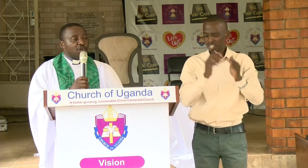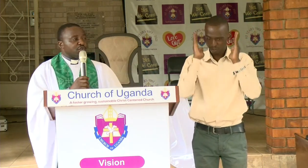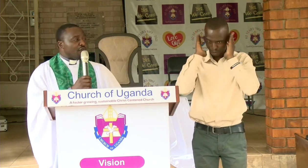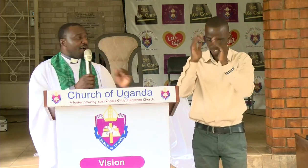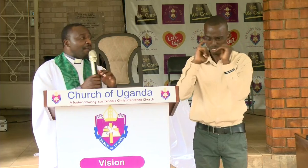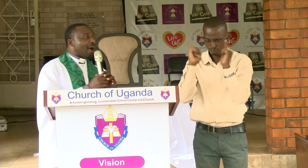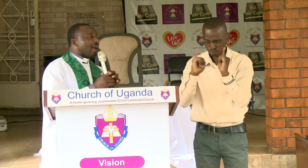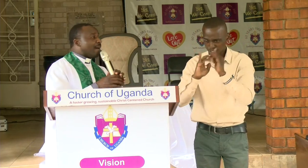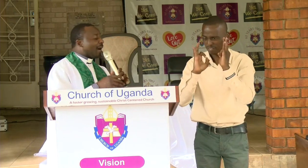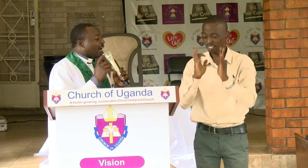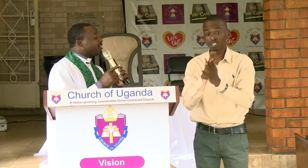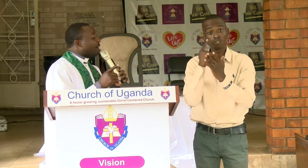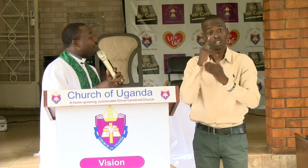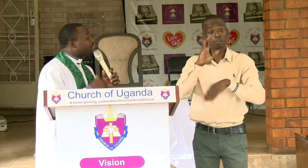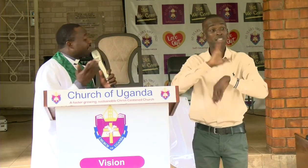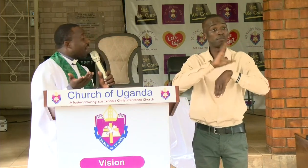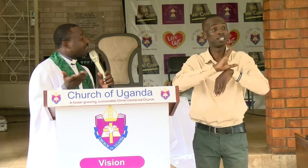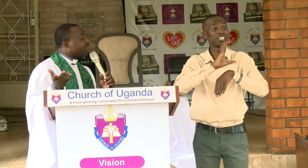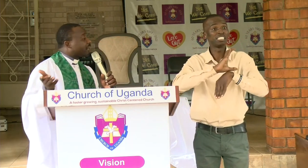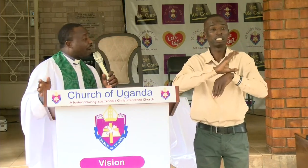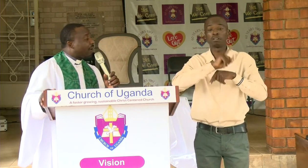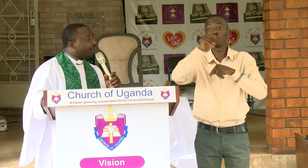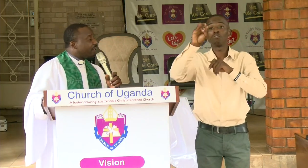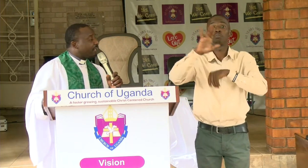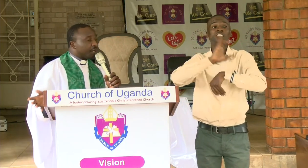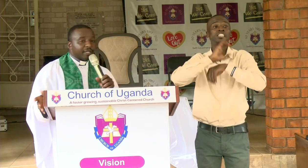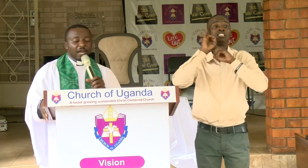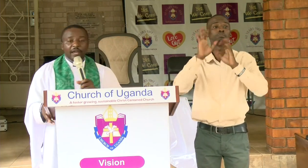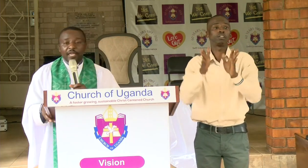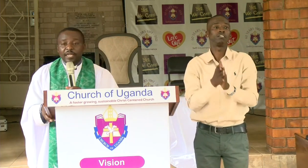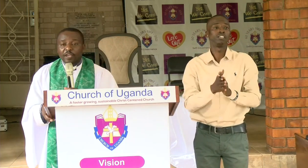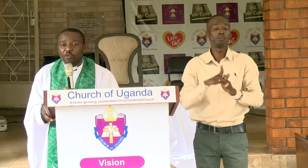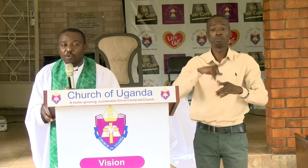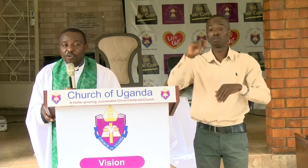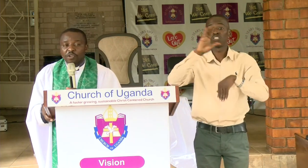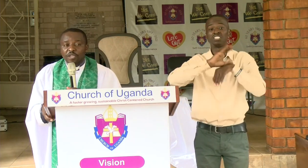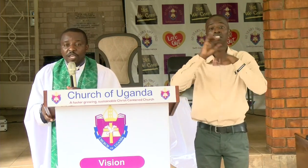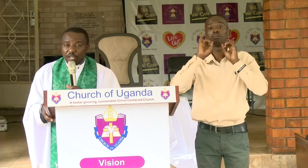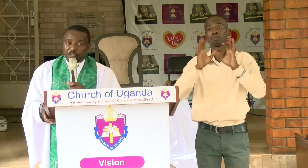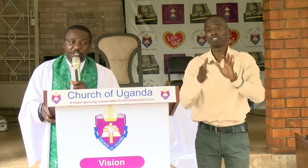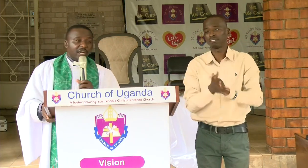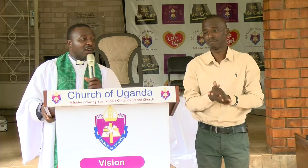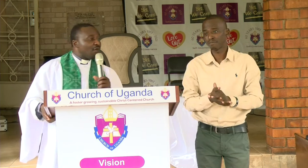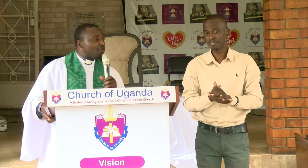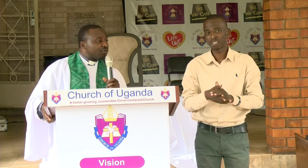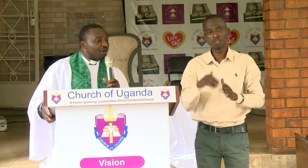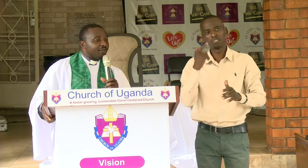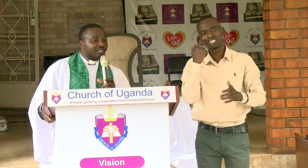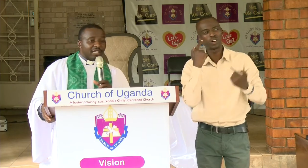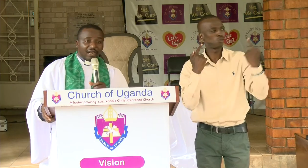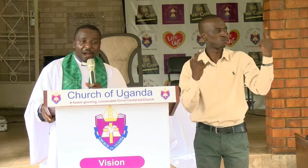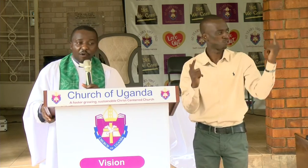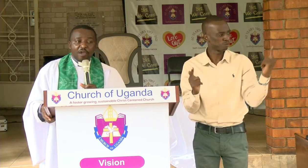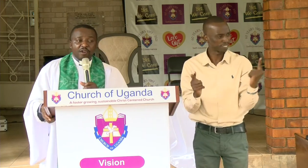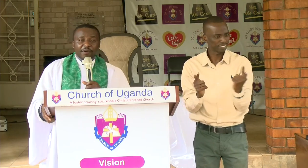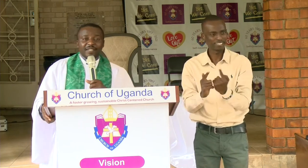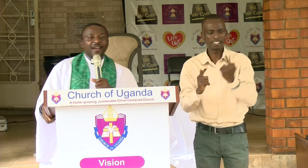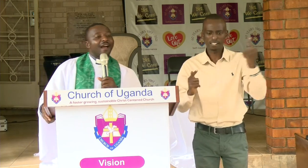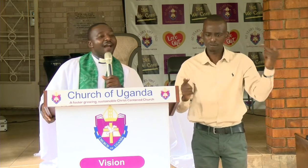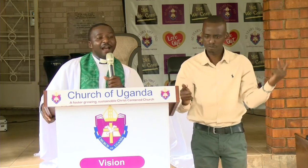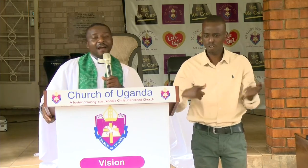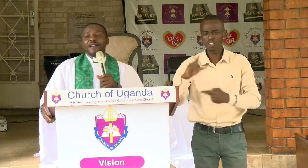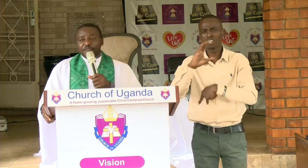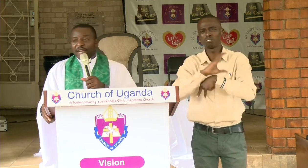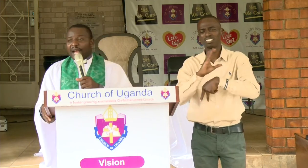baliko. Ky'ova olabanga n'amakanisa abantu tebakyakiika, tebakyagendayo. Era osinka n'omuntu n'omusinka naawo n'omuga